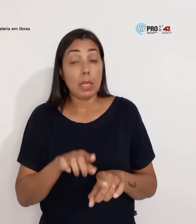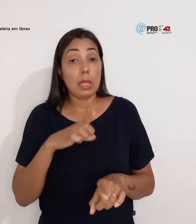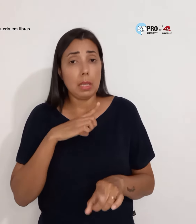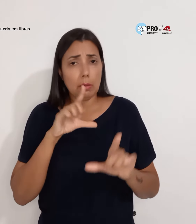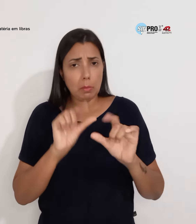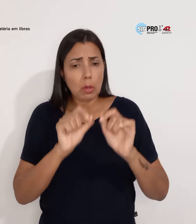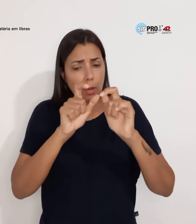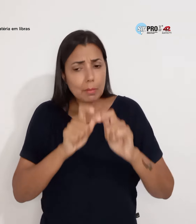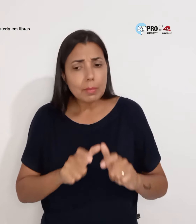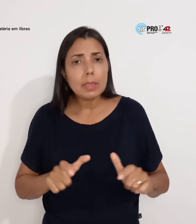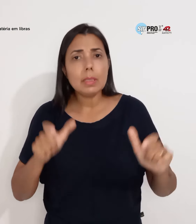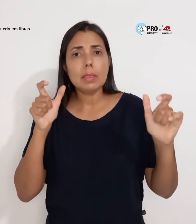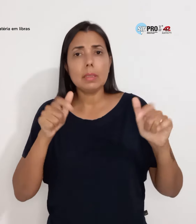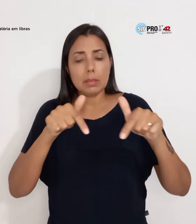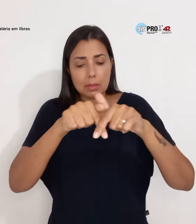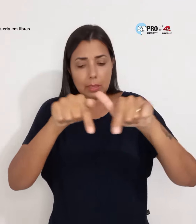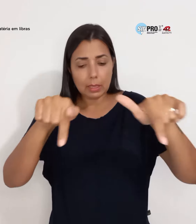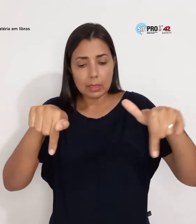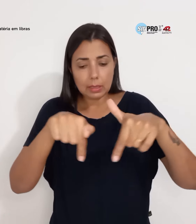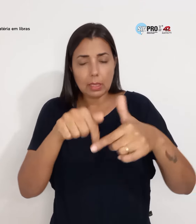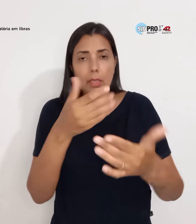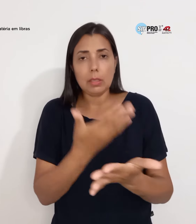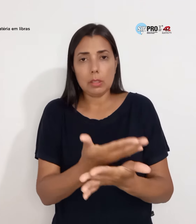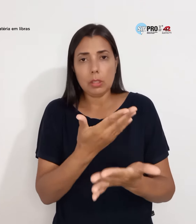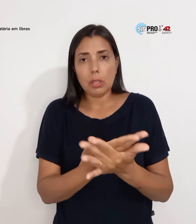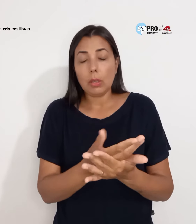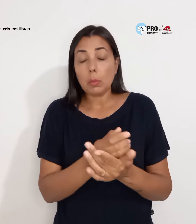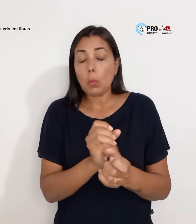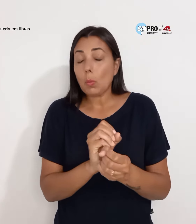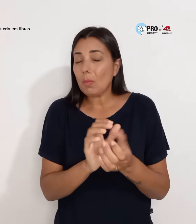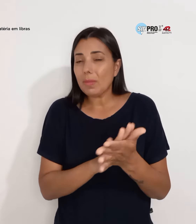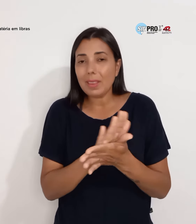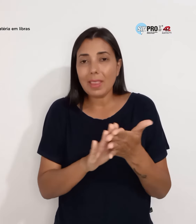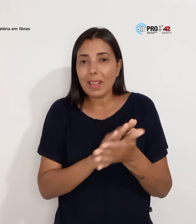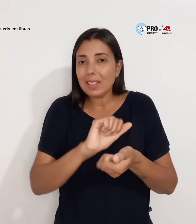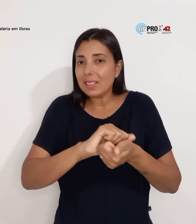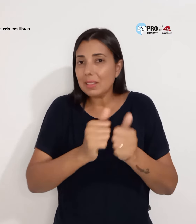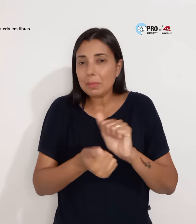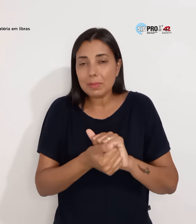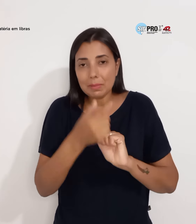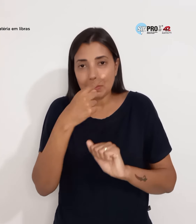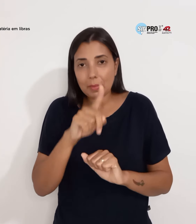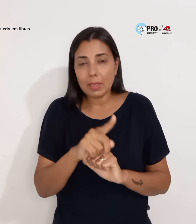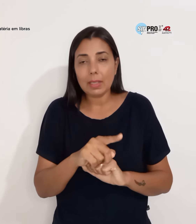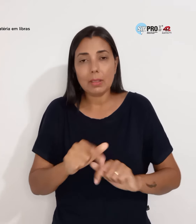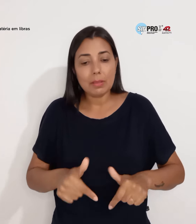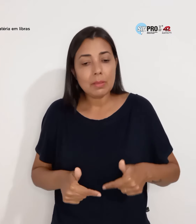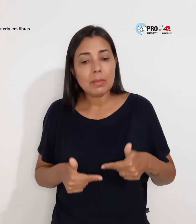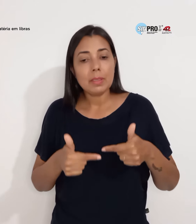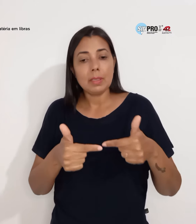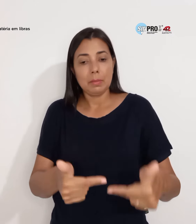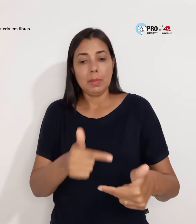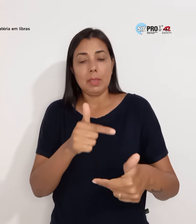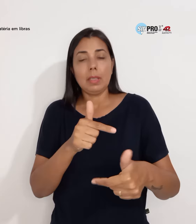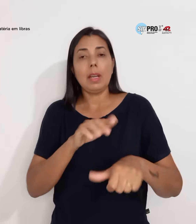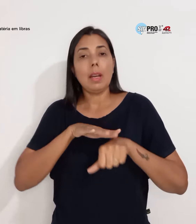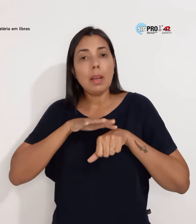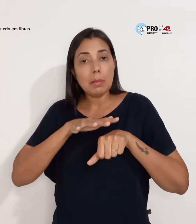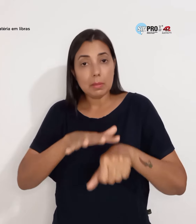pouca ampliação das salas de aula e quase nenhuma adequação para o enfrentamento à pandemia